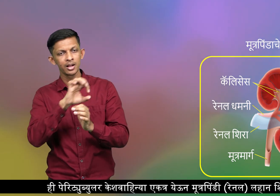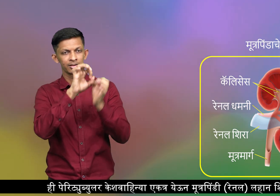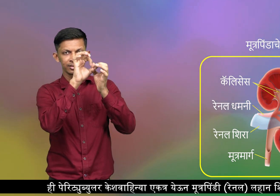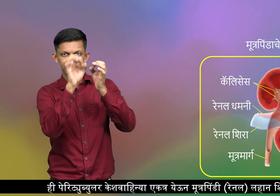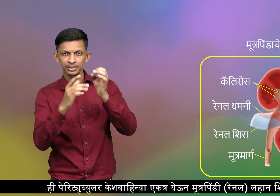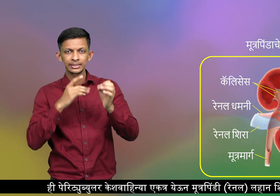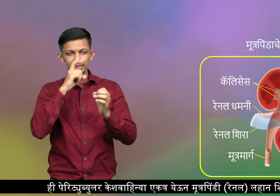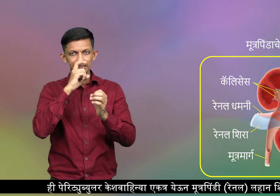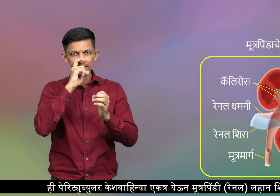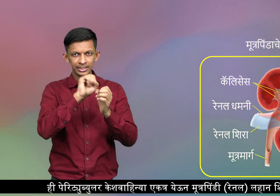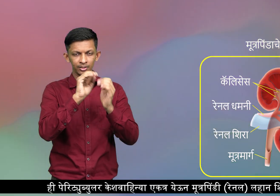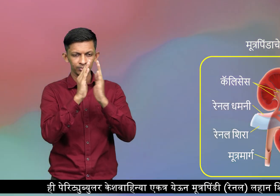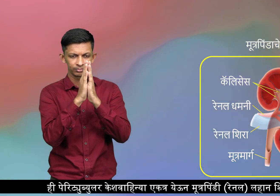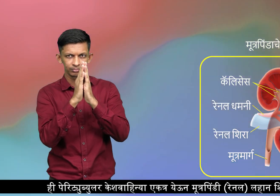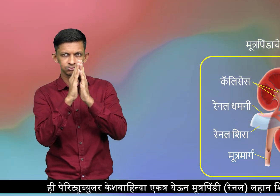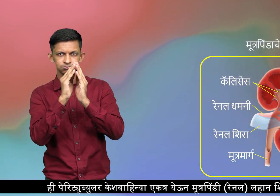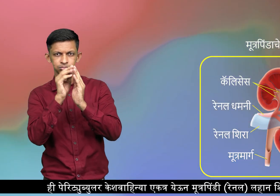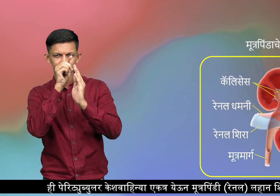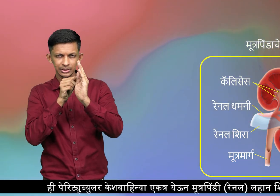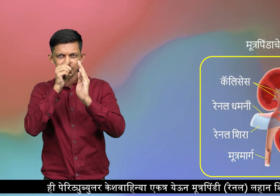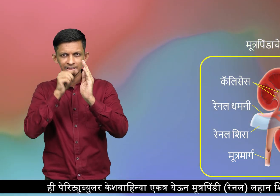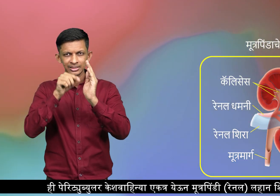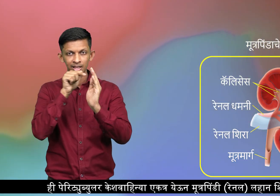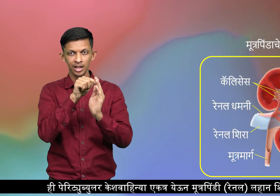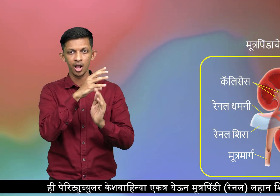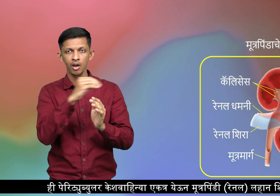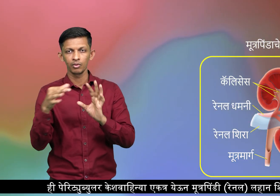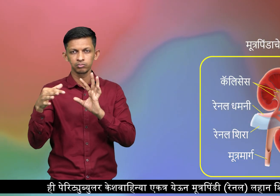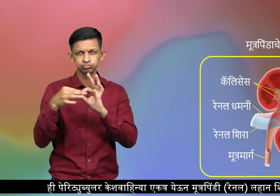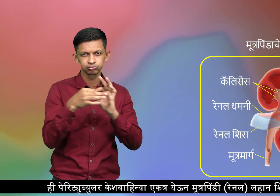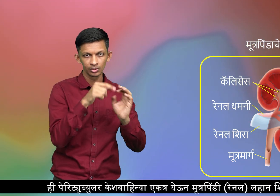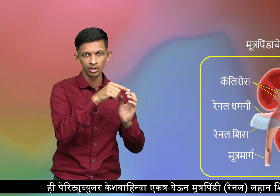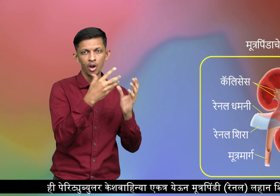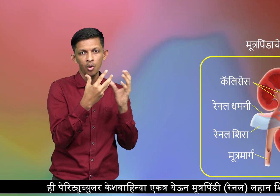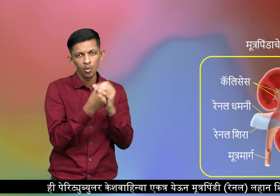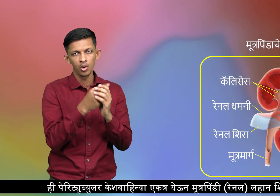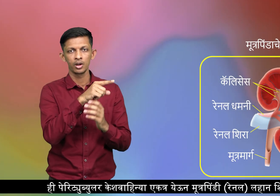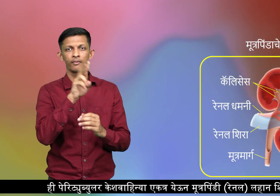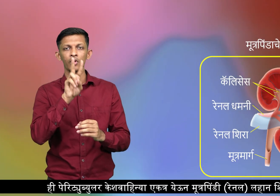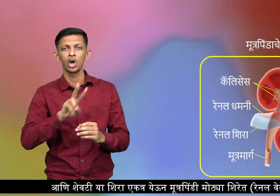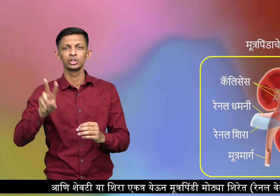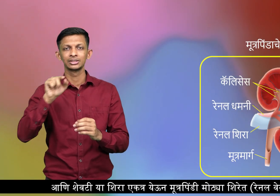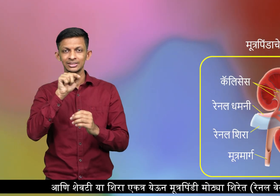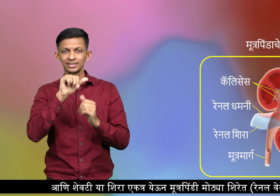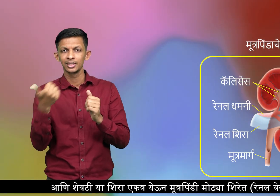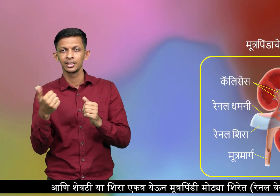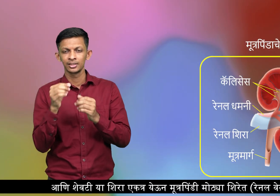करतात शेवटी या शिरा एकत्र